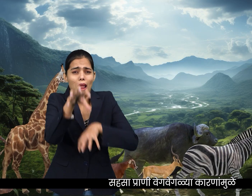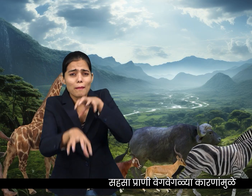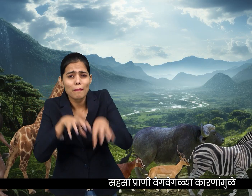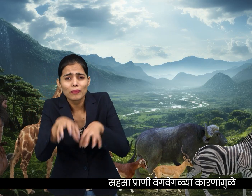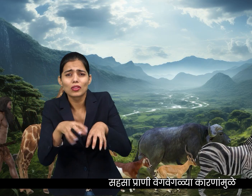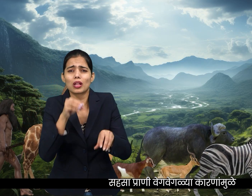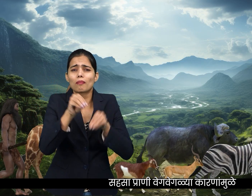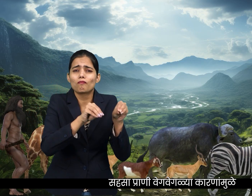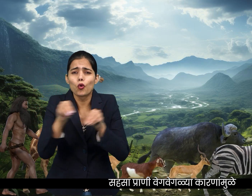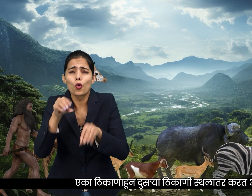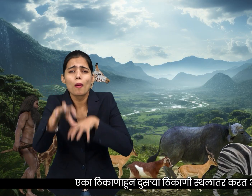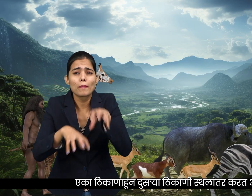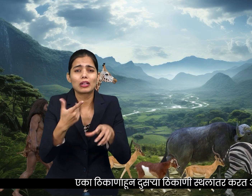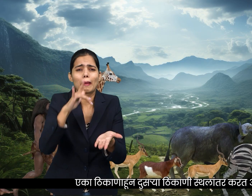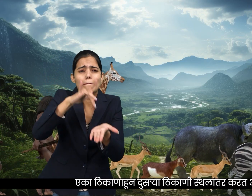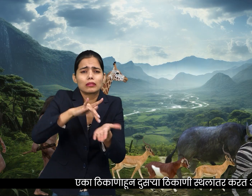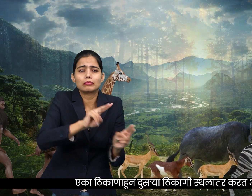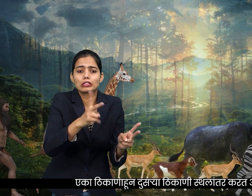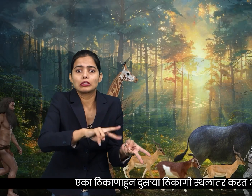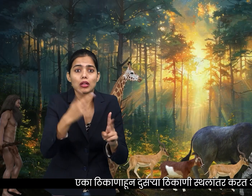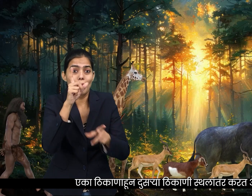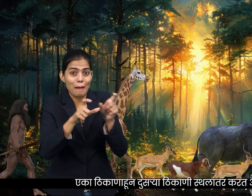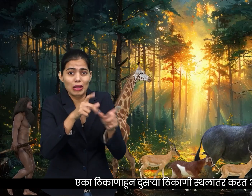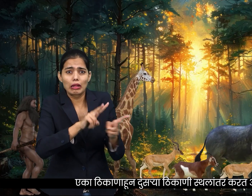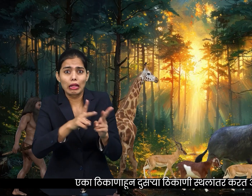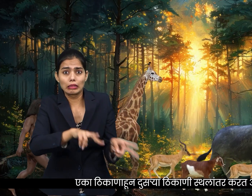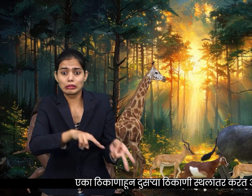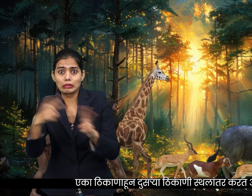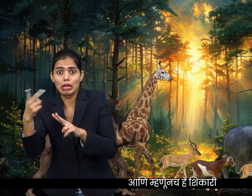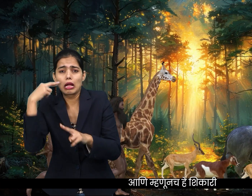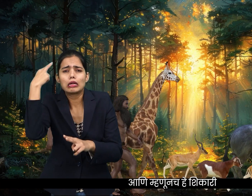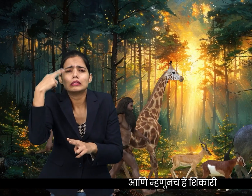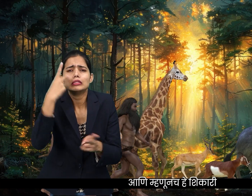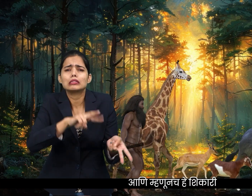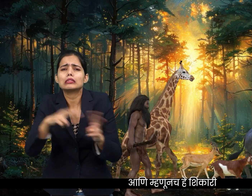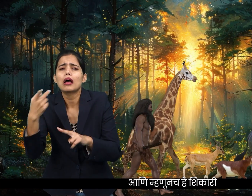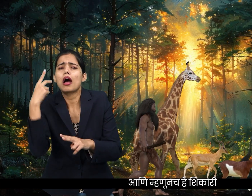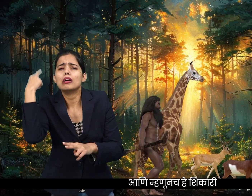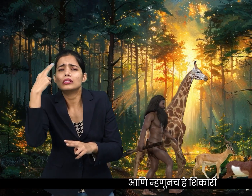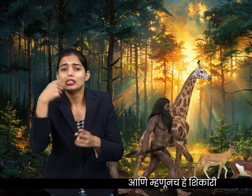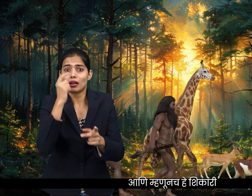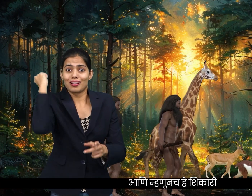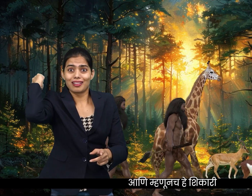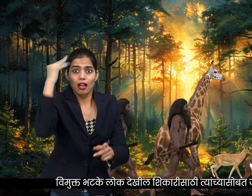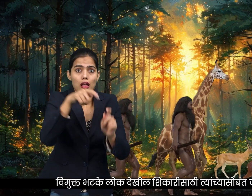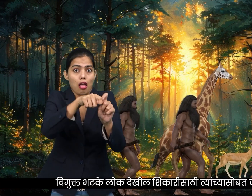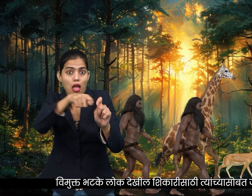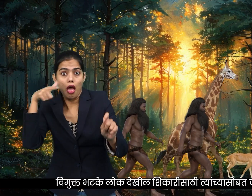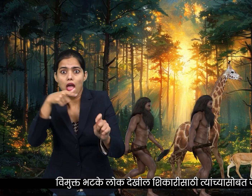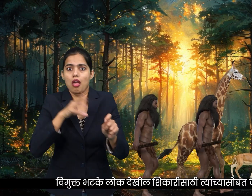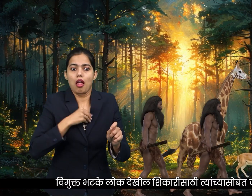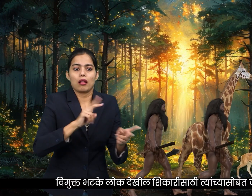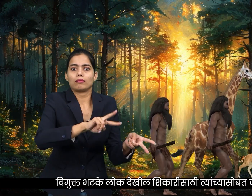सहसा प्राणी वेगवेगळ्या कारणामुळे एका ठिकाणाहून दुसऱ्या ठिकाणी स्थलांतरित करत असत आणि म्हणूनच हे शिकारी